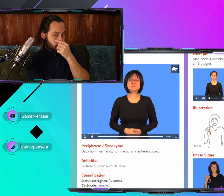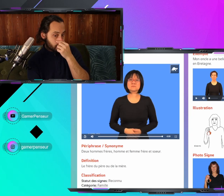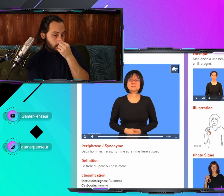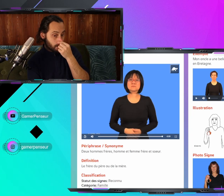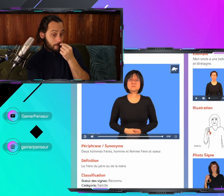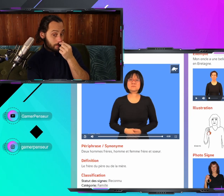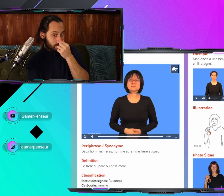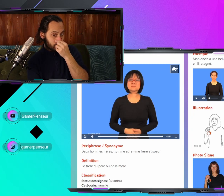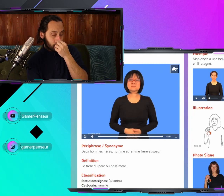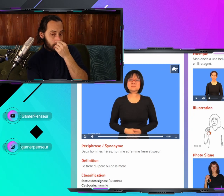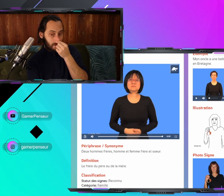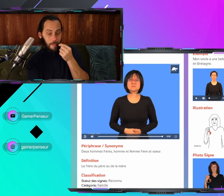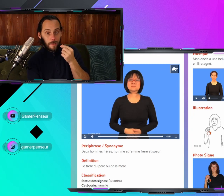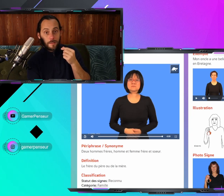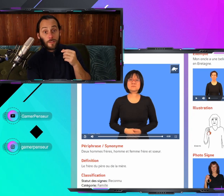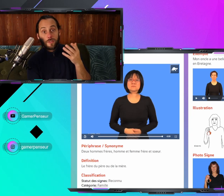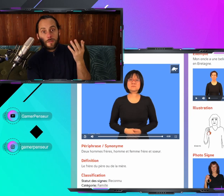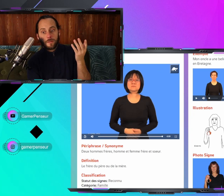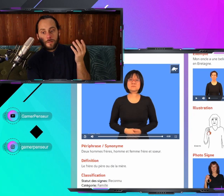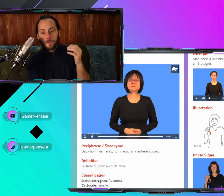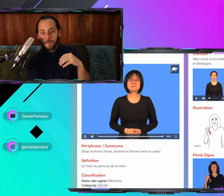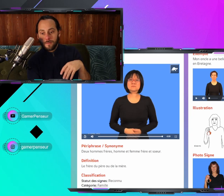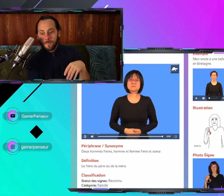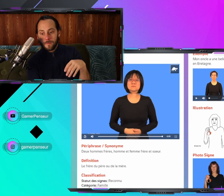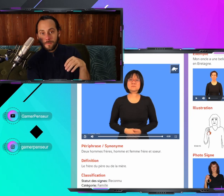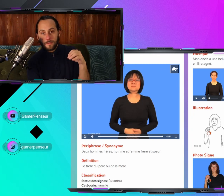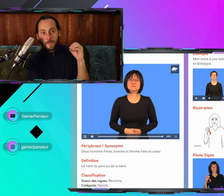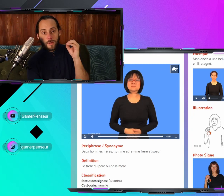Hein. Si je dis